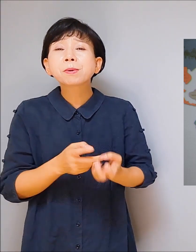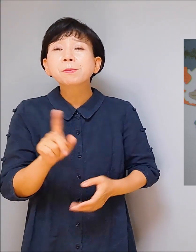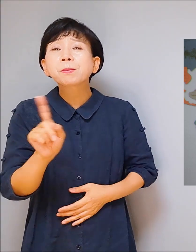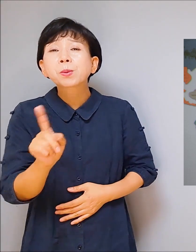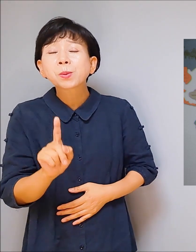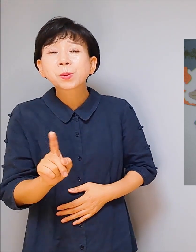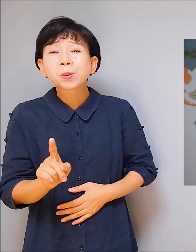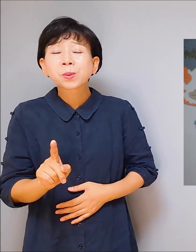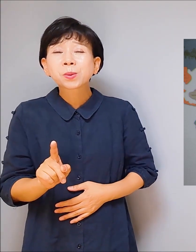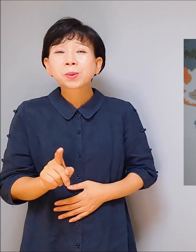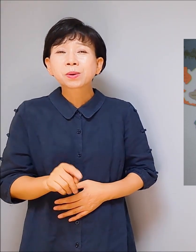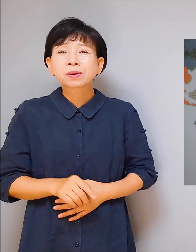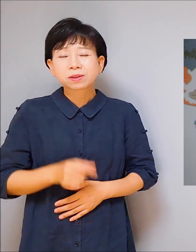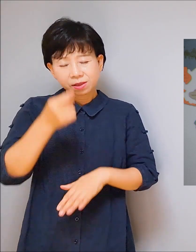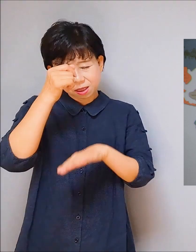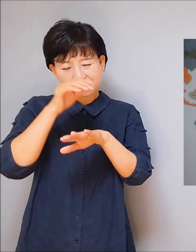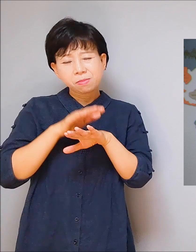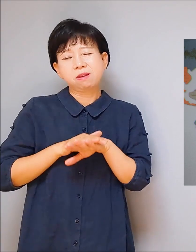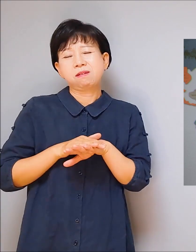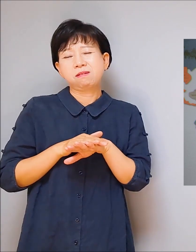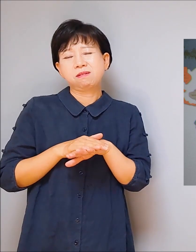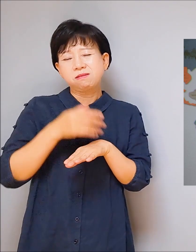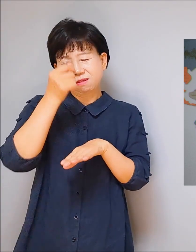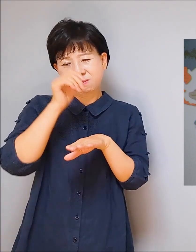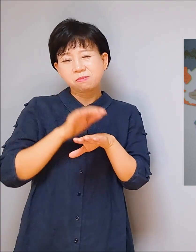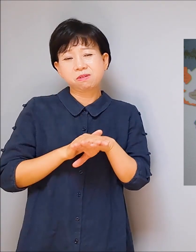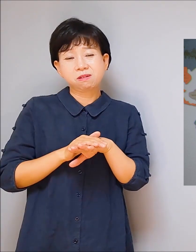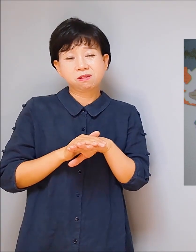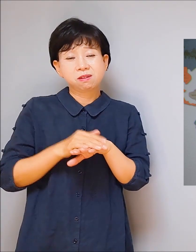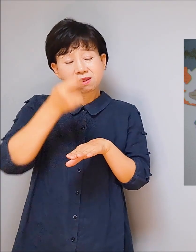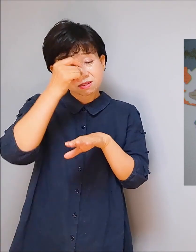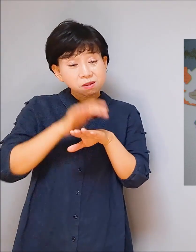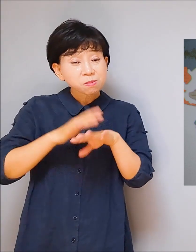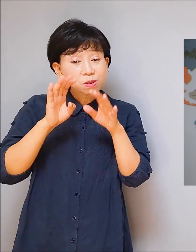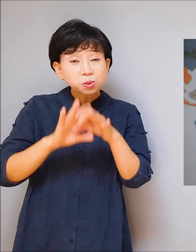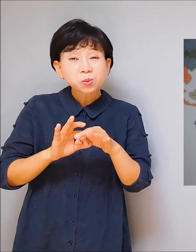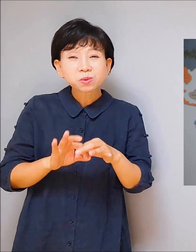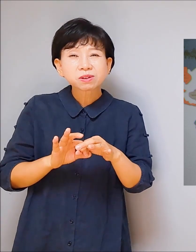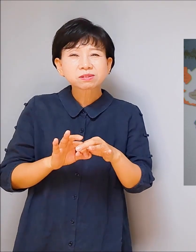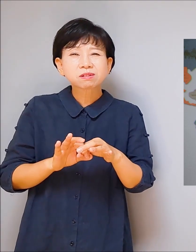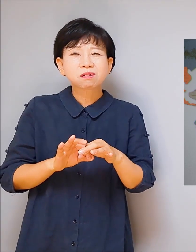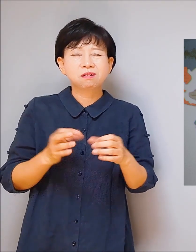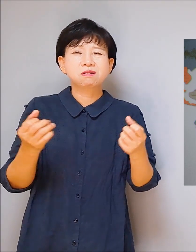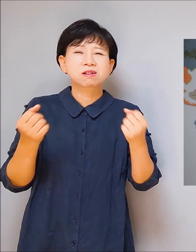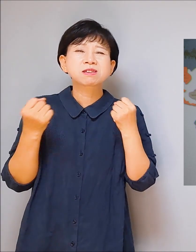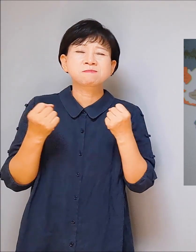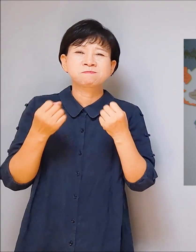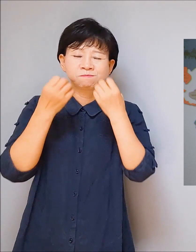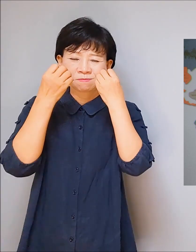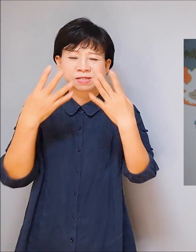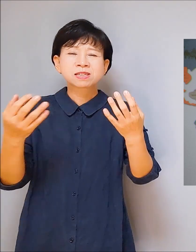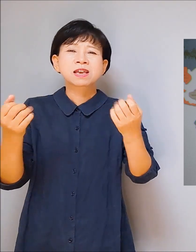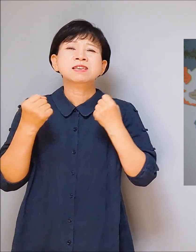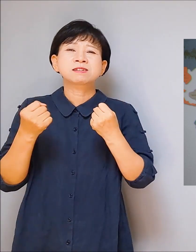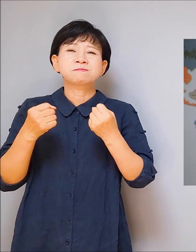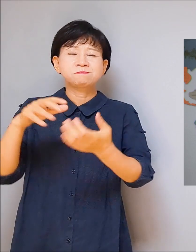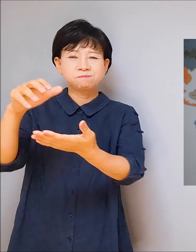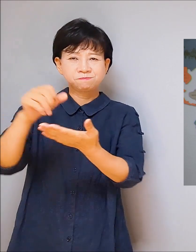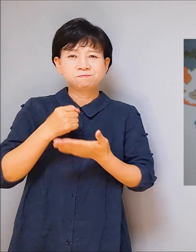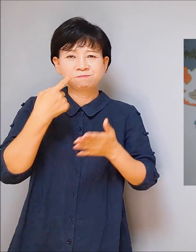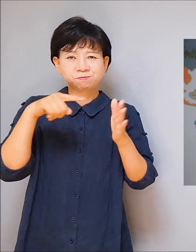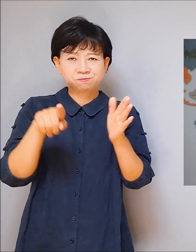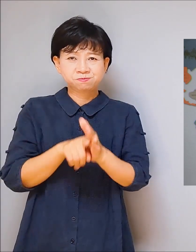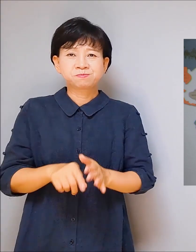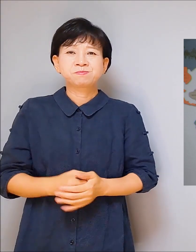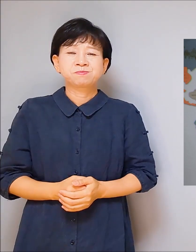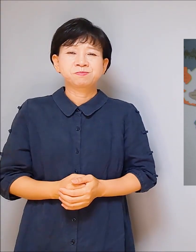그 방법은 예배입니다. 예배에서 큰 힘을, 새 힘을 얻게 되는 줄